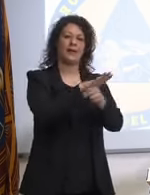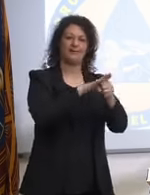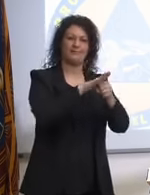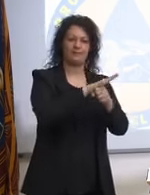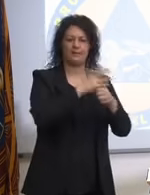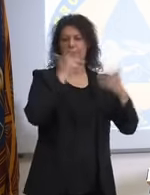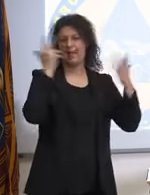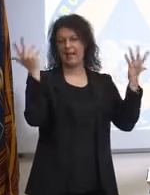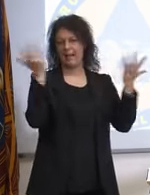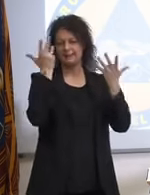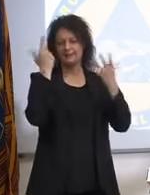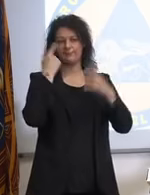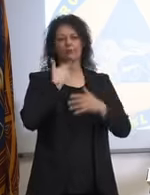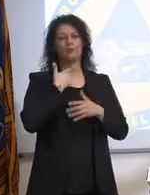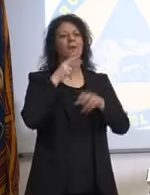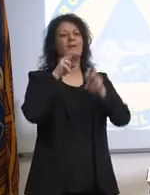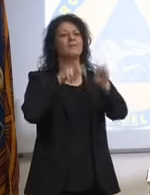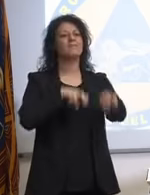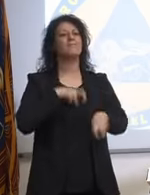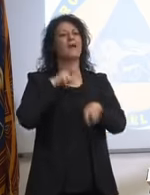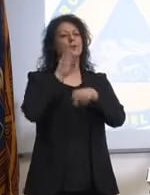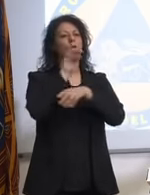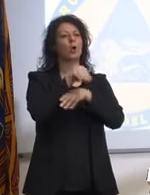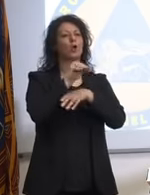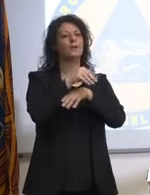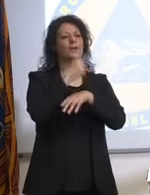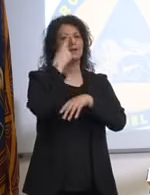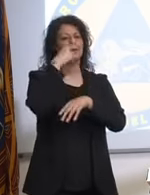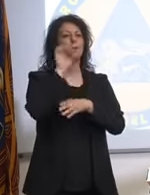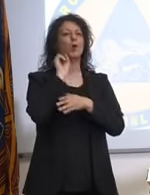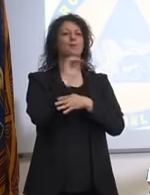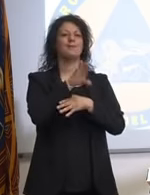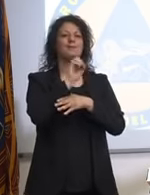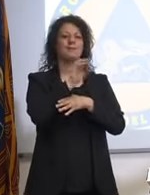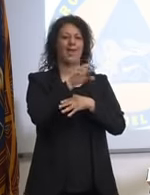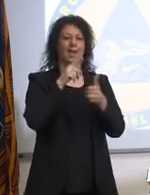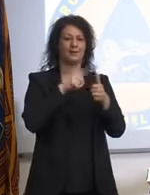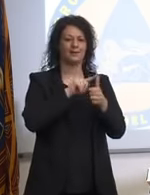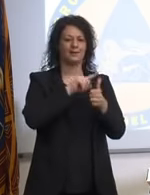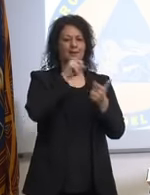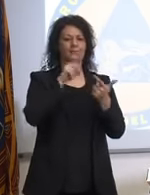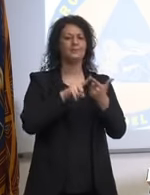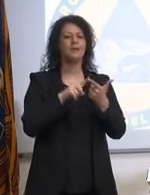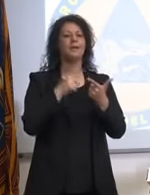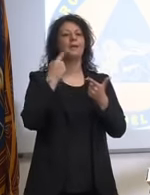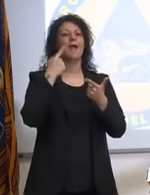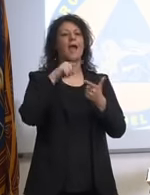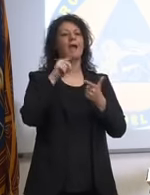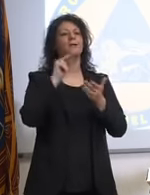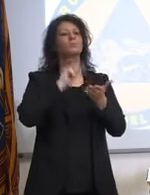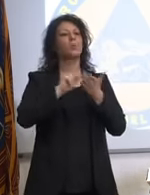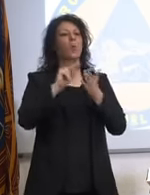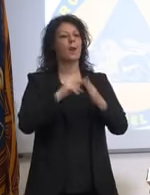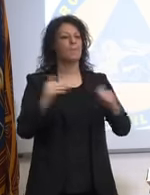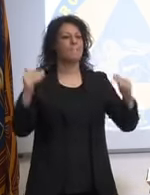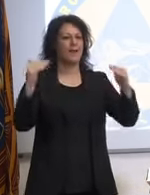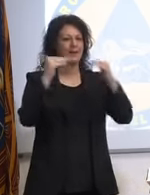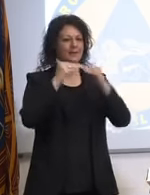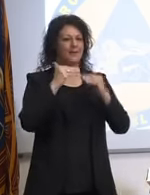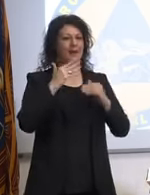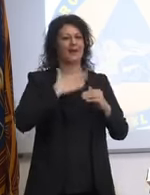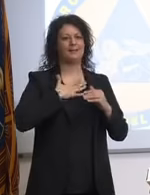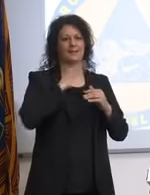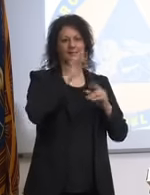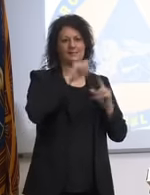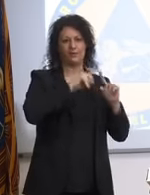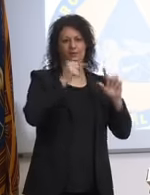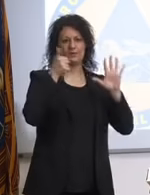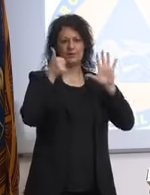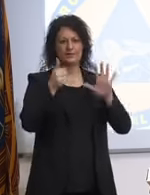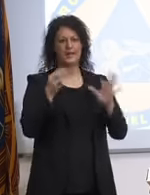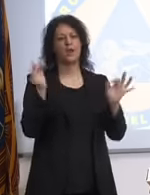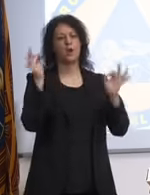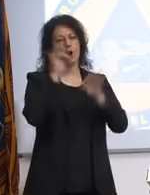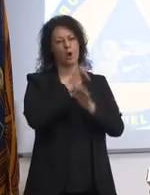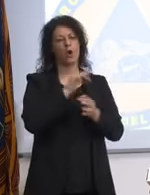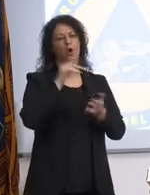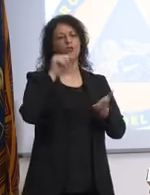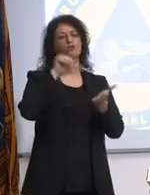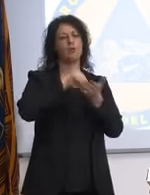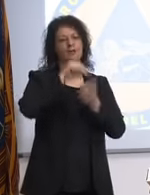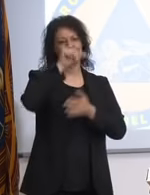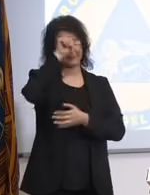dell'agriturismo all'accordo con le FISME, quindi con le scuole paritarie 0-6 anni, piuttosto che i CREST, i centri estivi o